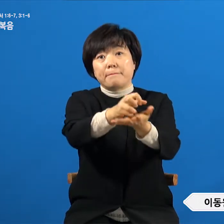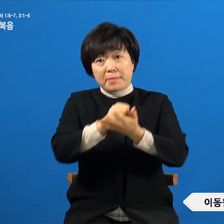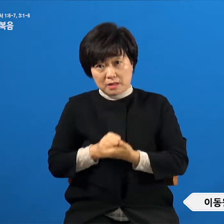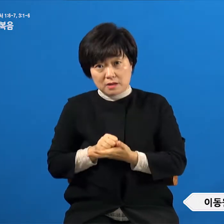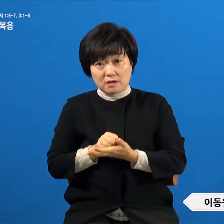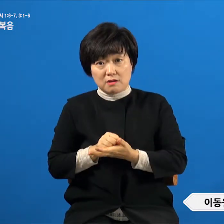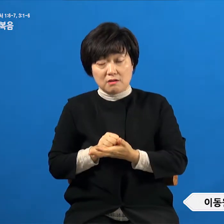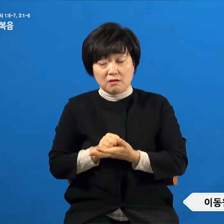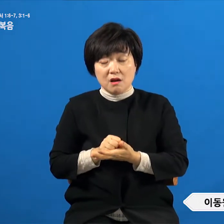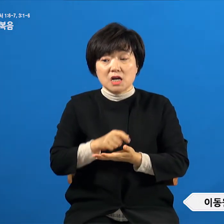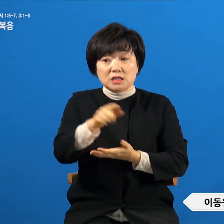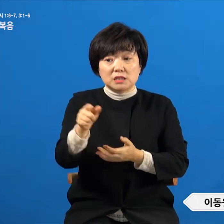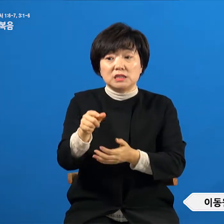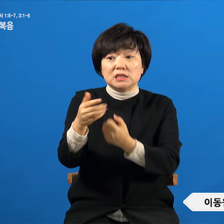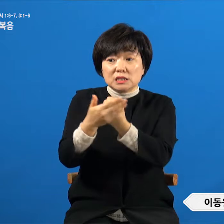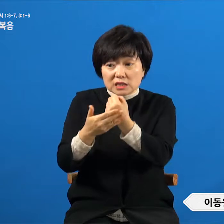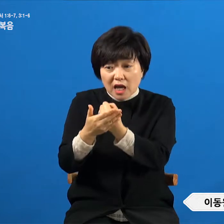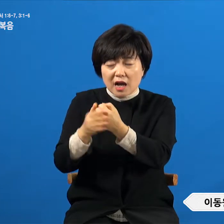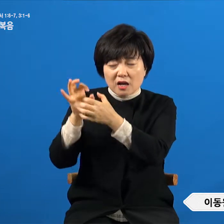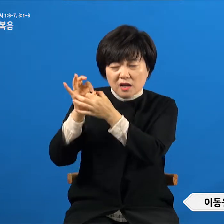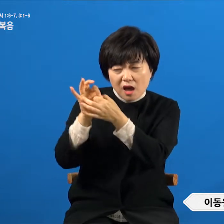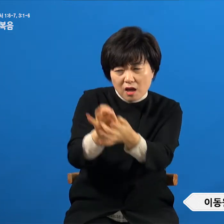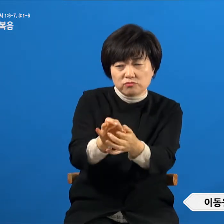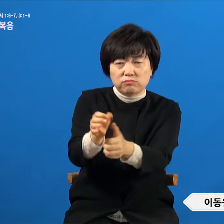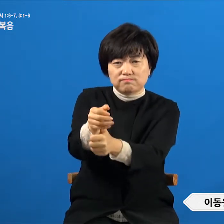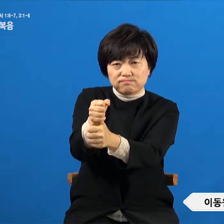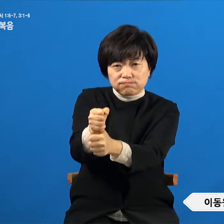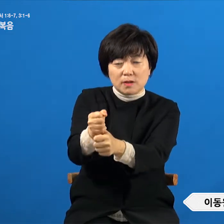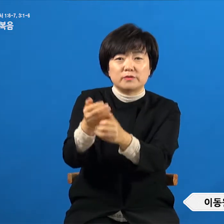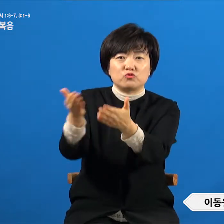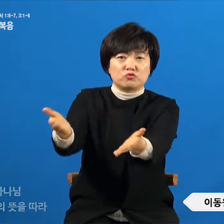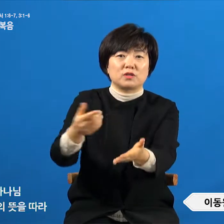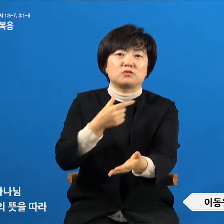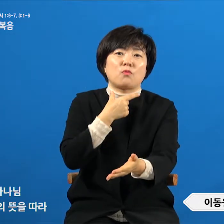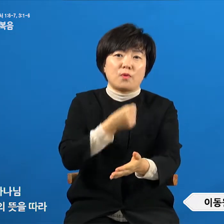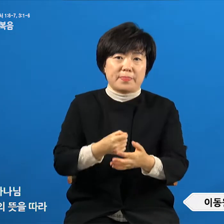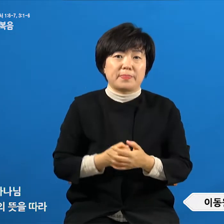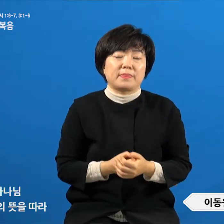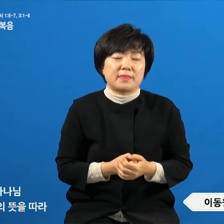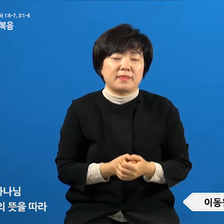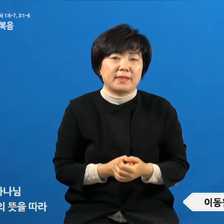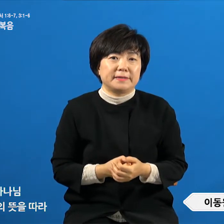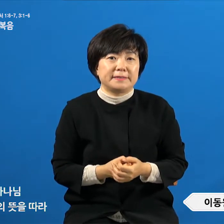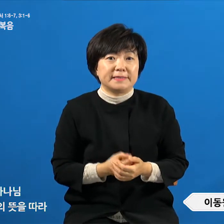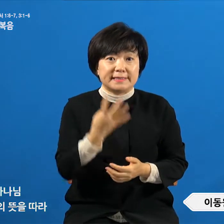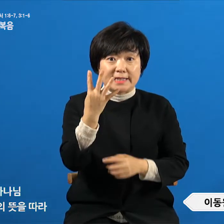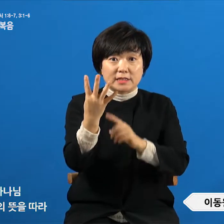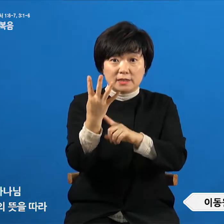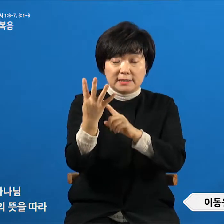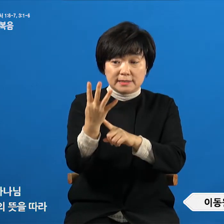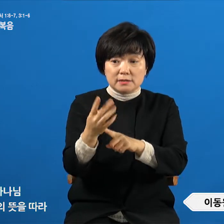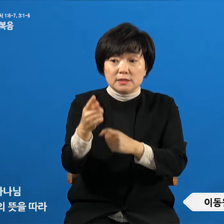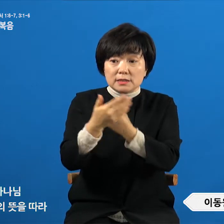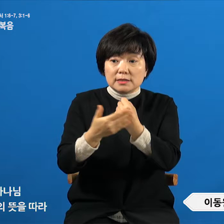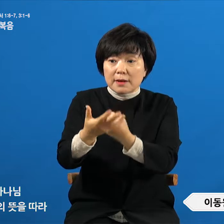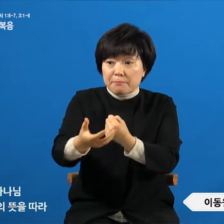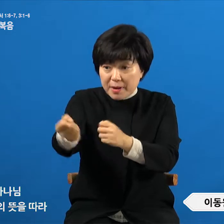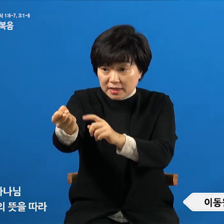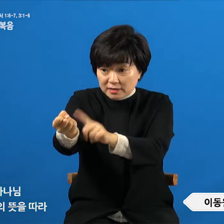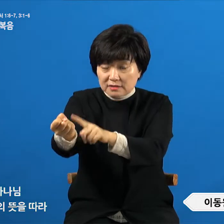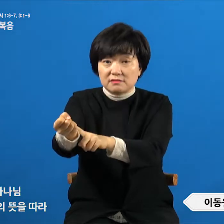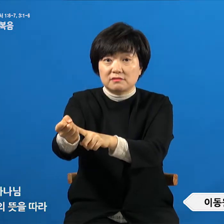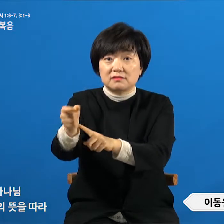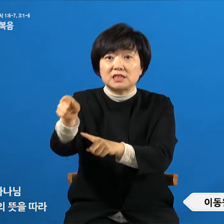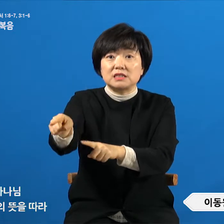은혜가 갈라디아의 성도들을 붙잡기를 바울은 소원하는 것입니다. 4절은 바로 그 은혜로 그들이 받았던